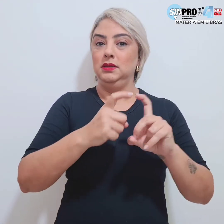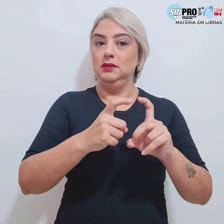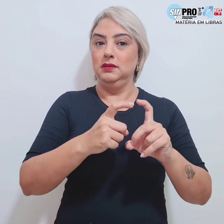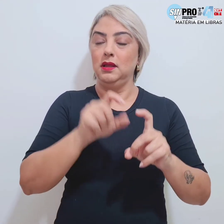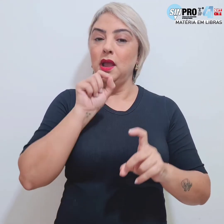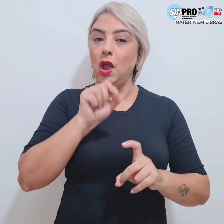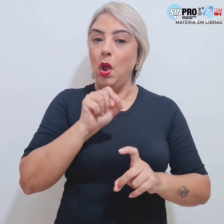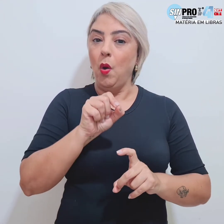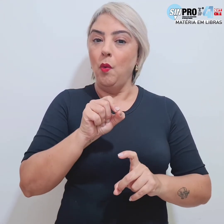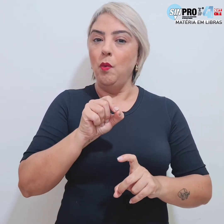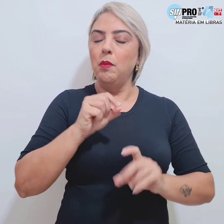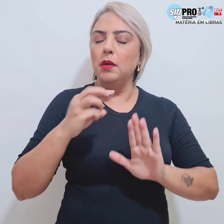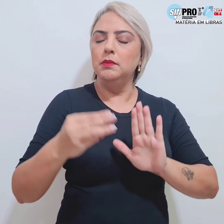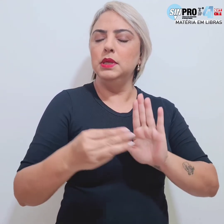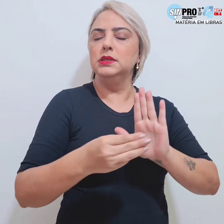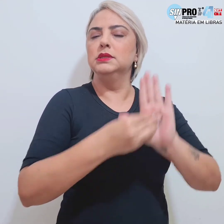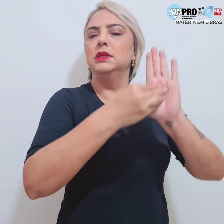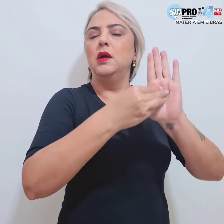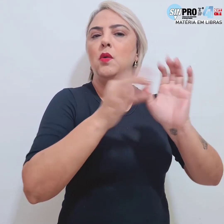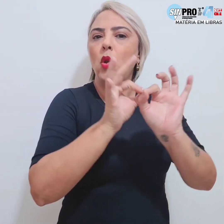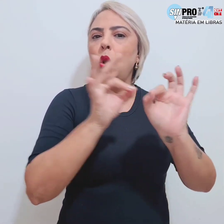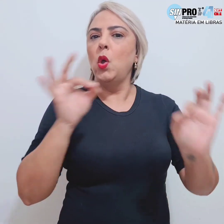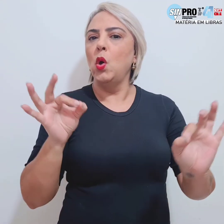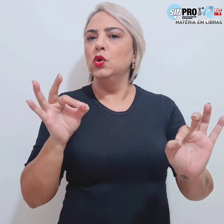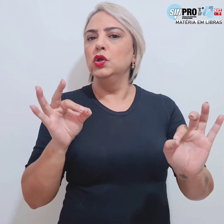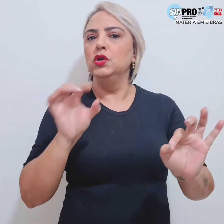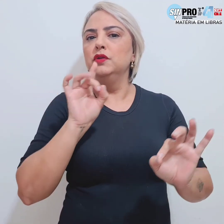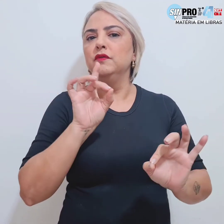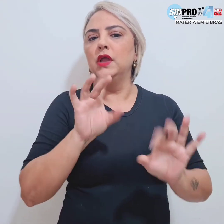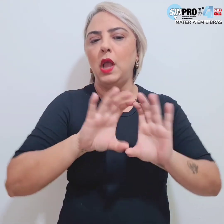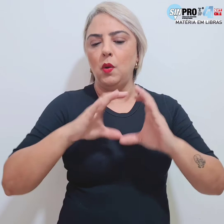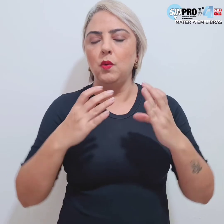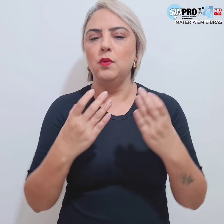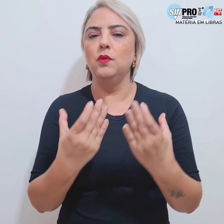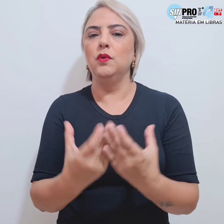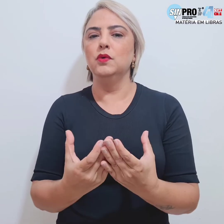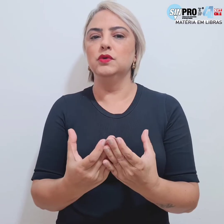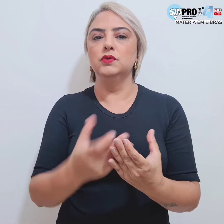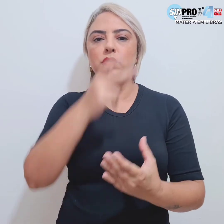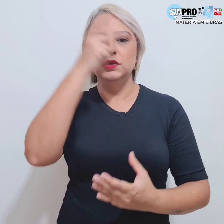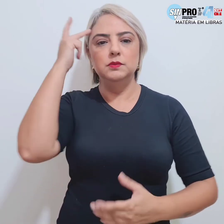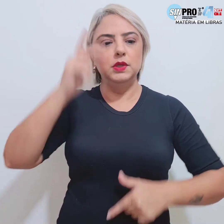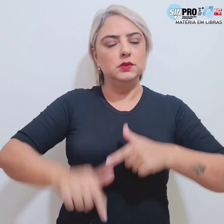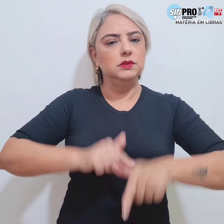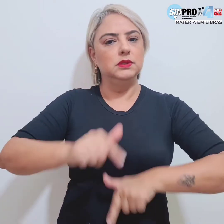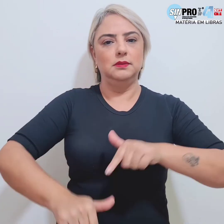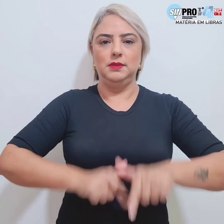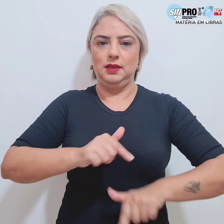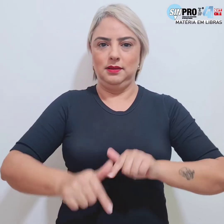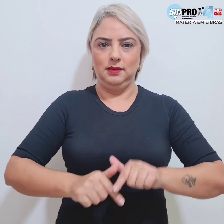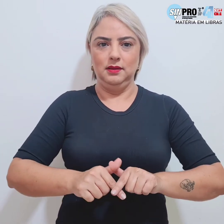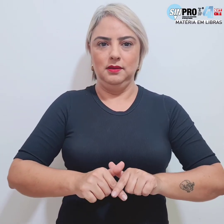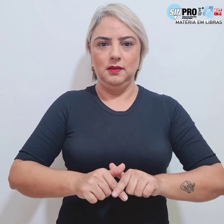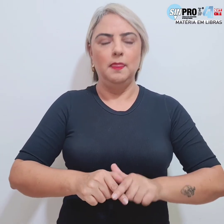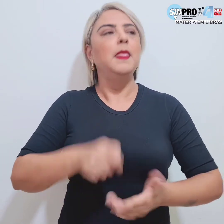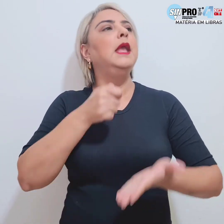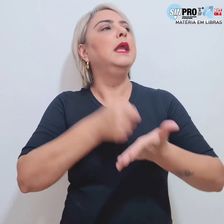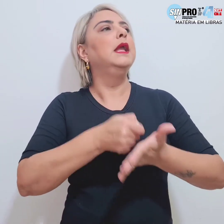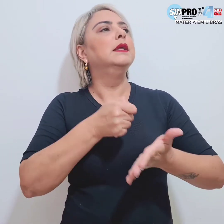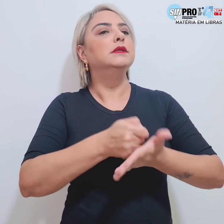administrativa, uma tarefa que está longe de se limitar ao conjunto de servidores públicos,